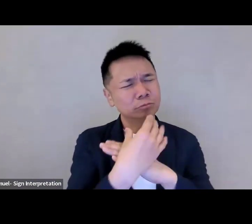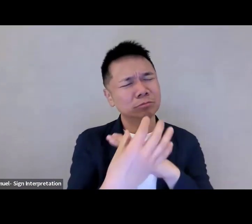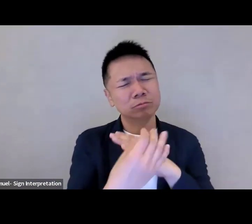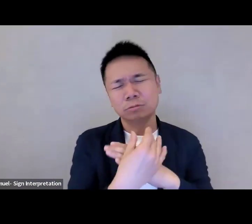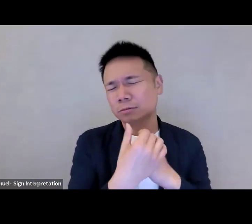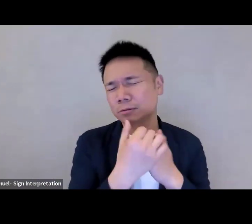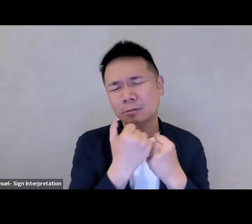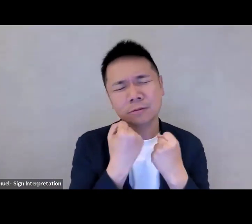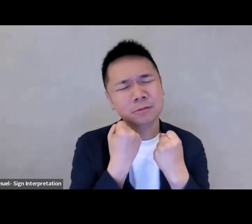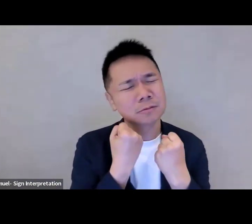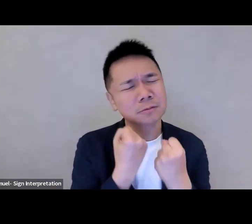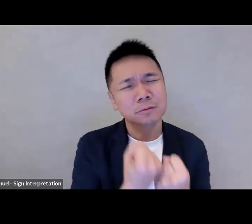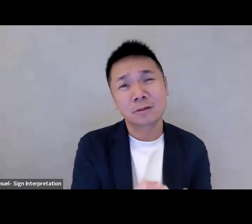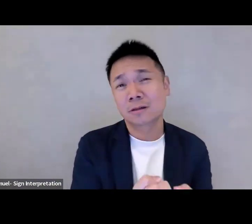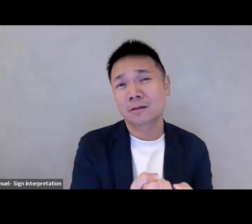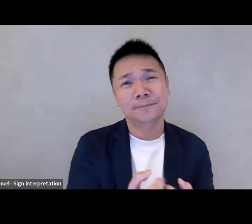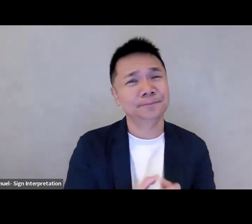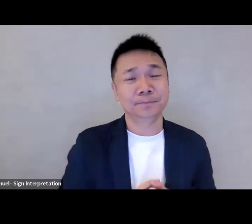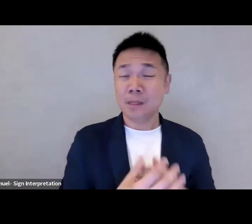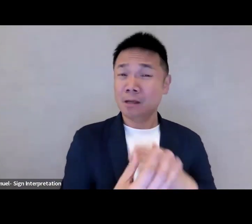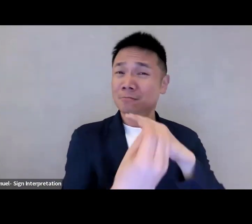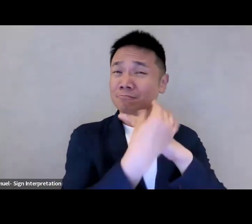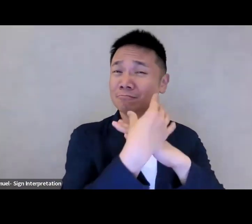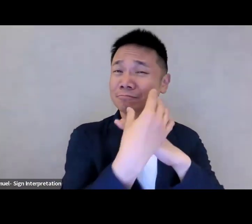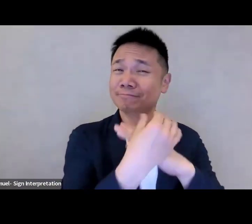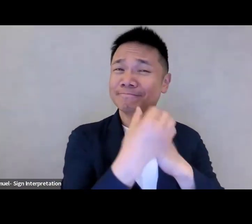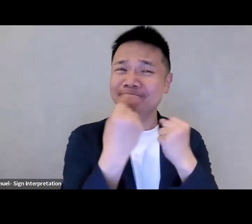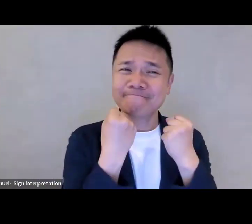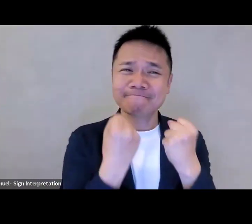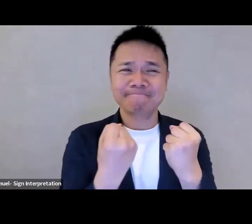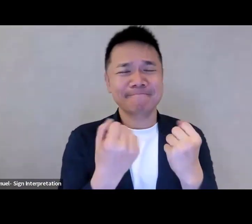高时以及低时时候，都在那边持续我们，